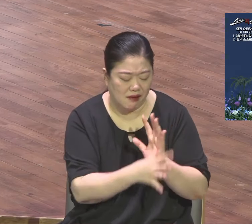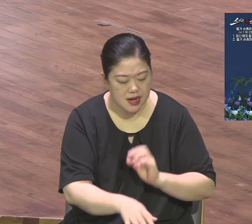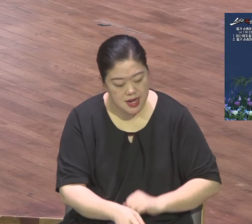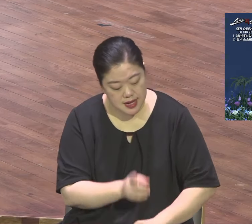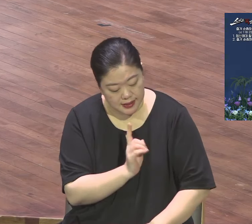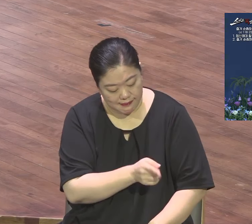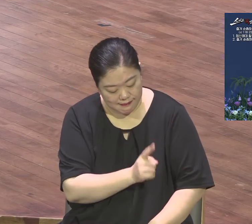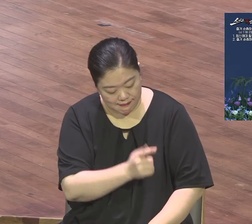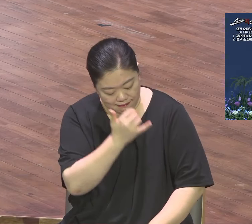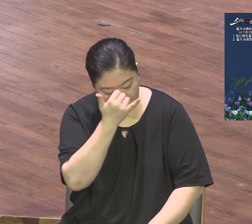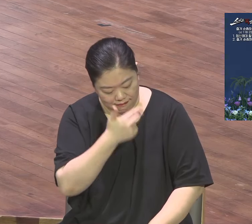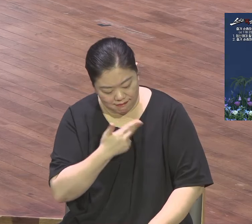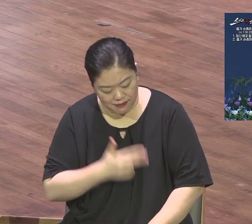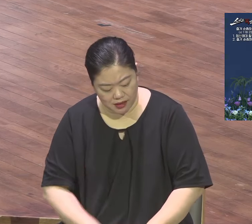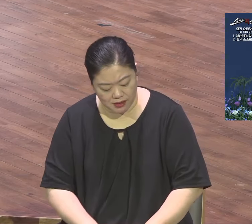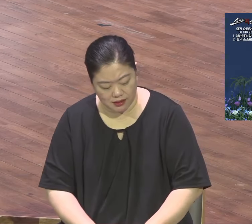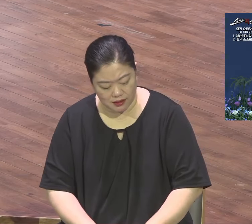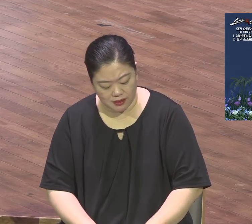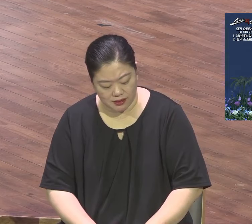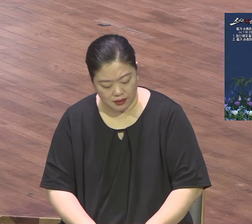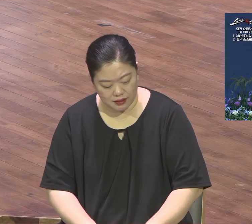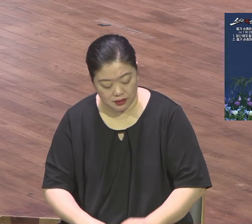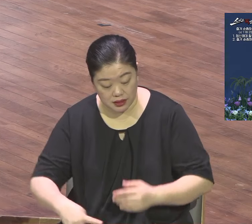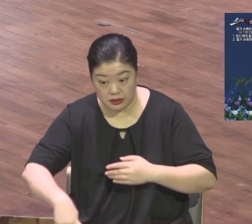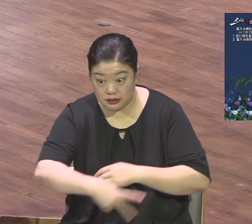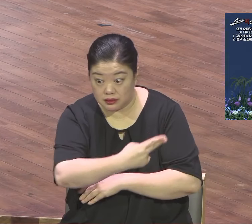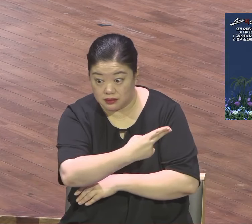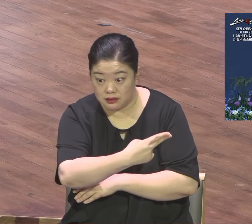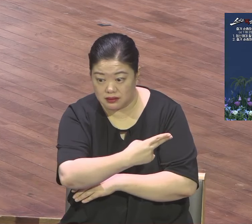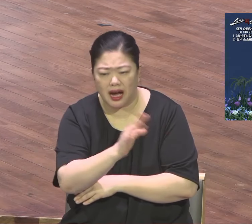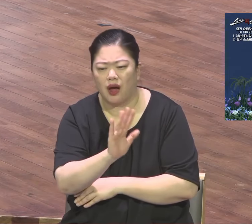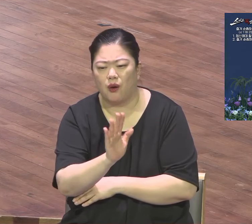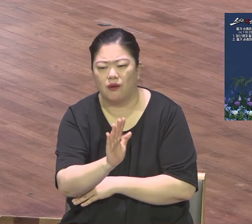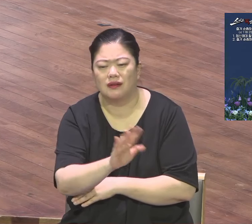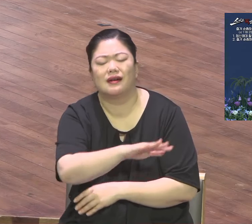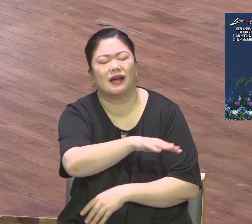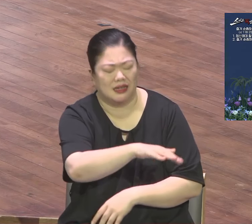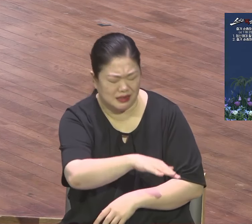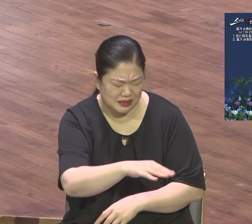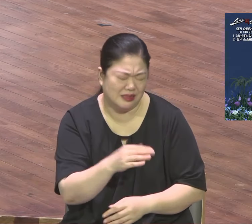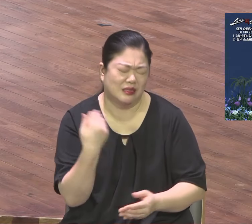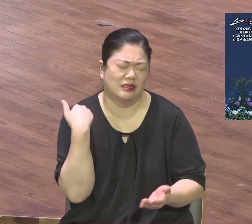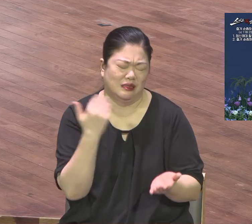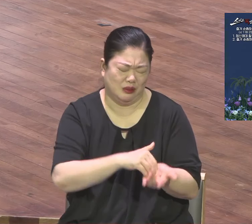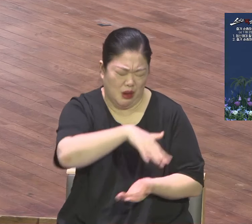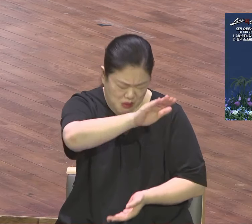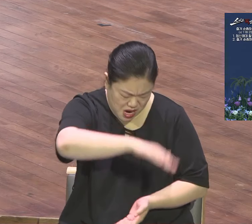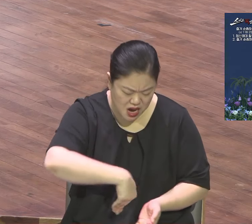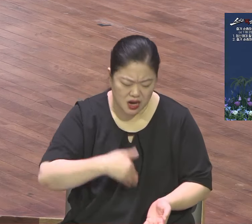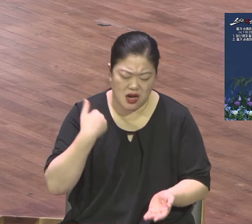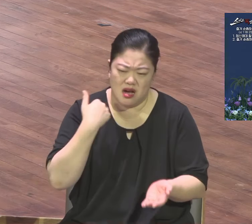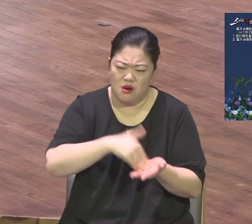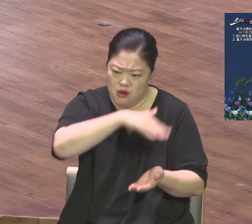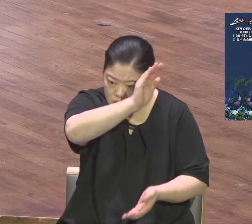통해서 또 하나님께서는요 뭐라 합니다. 오라 먼저 오라고 합니다. 오라고